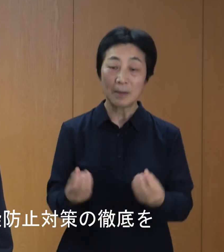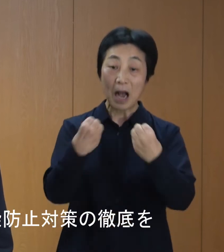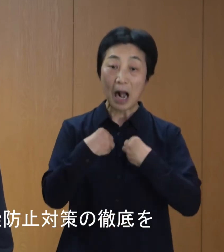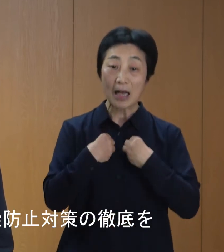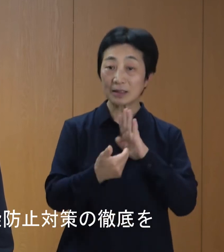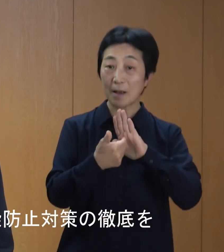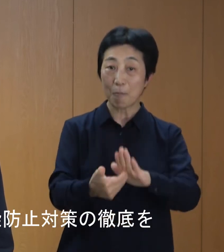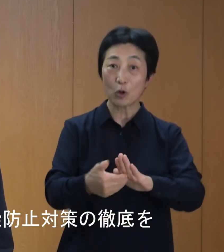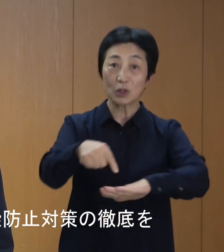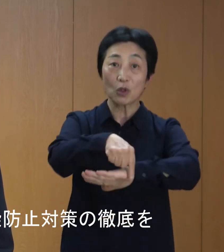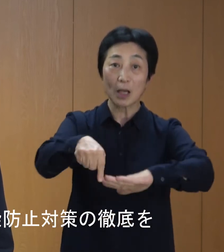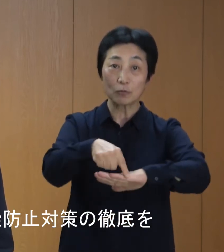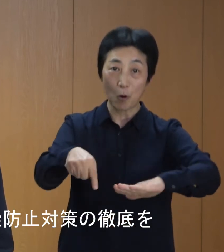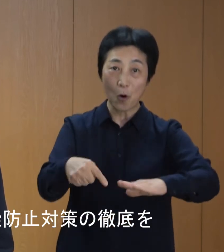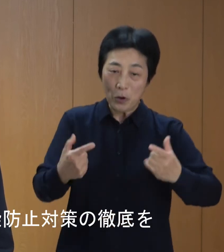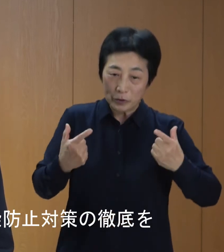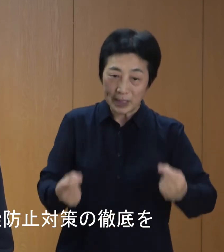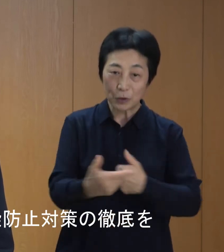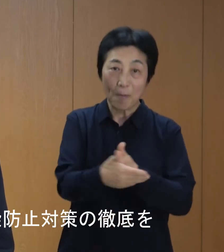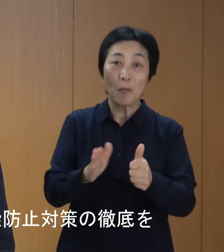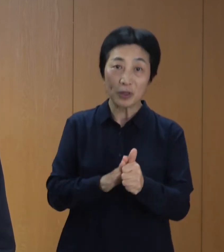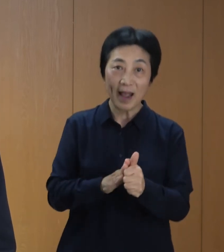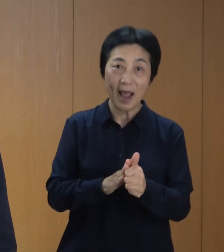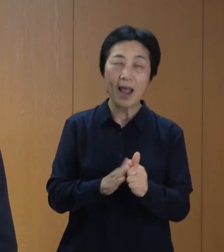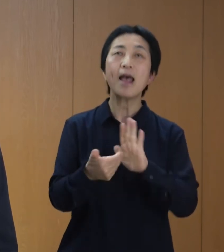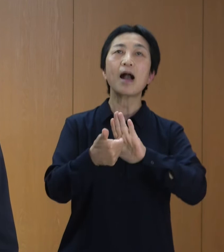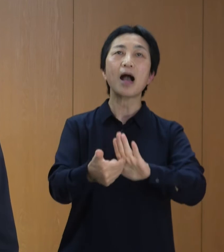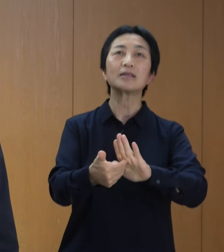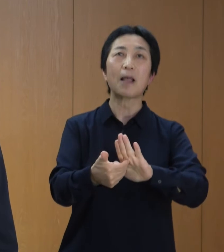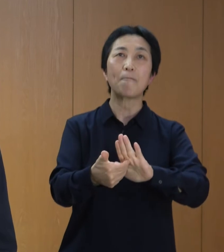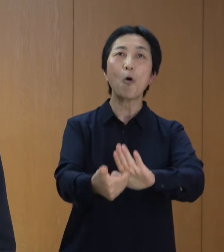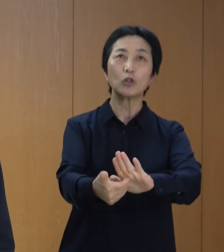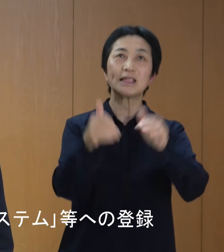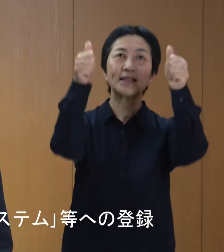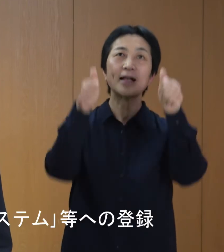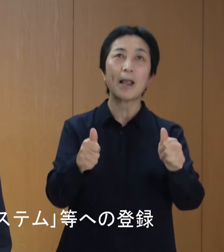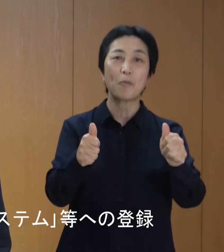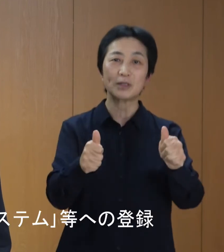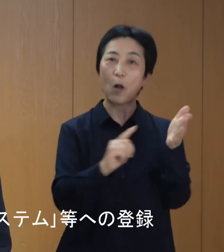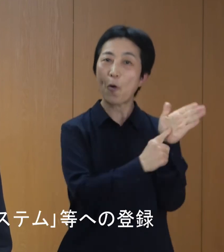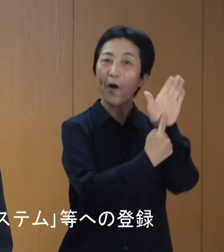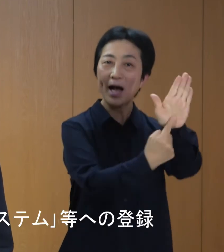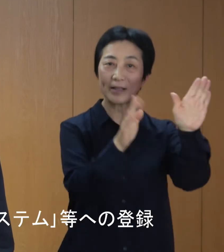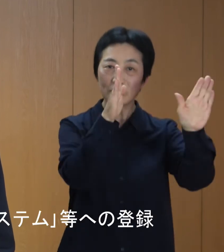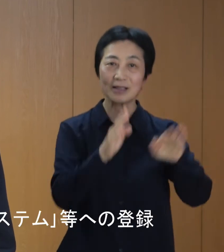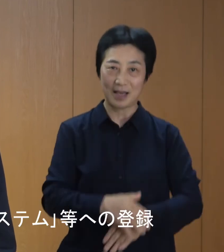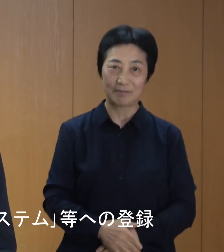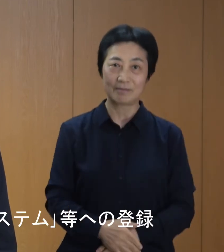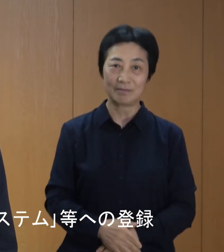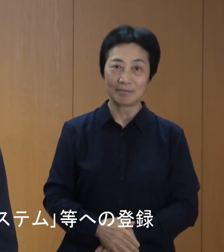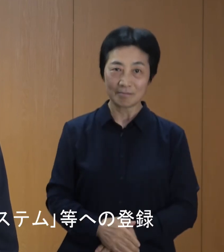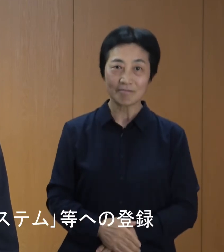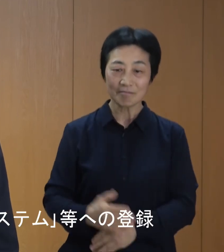底し、感染防止対策宣言ポスターを掲示してください。3つに兵庫県新型コロナ追